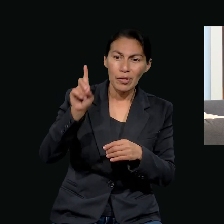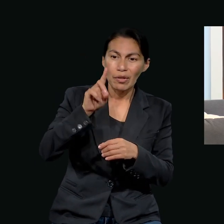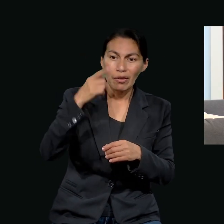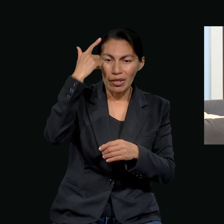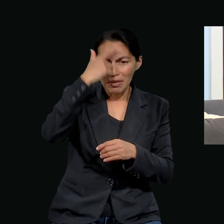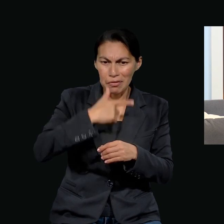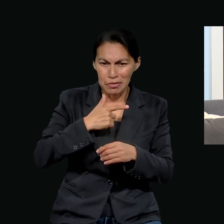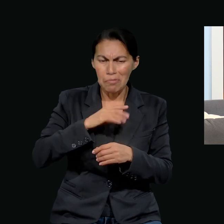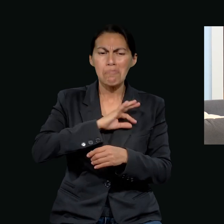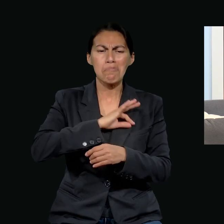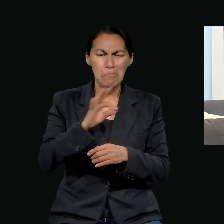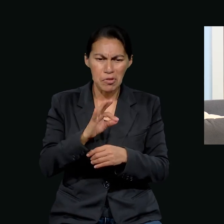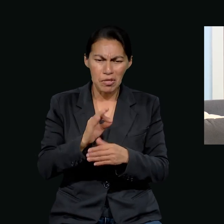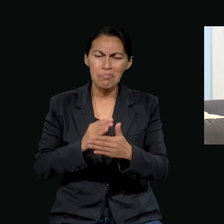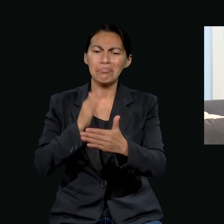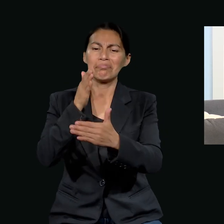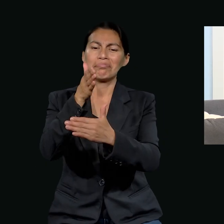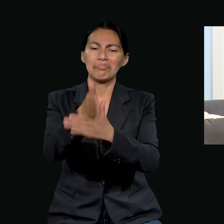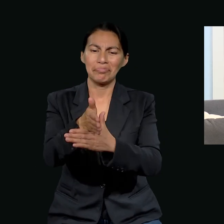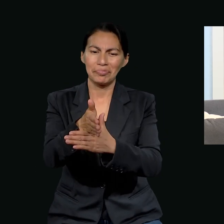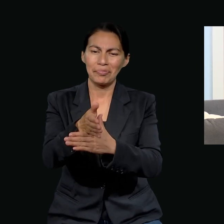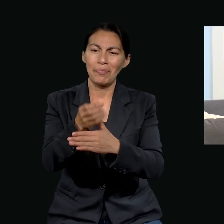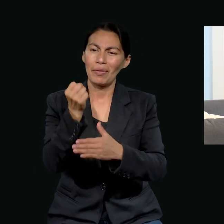por la noche, me aparecí allí en un culto.